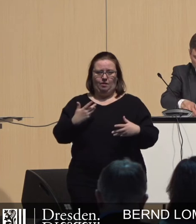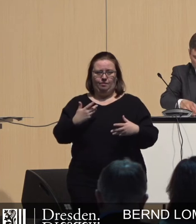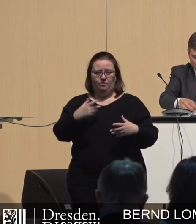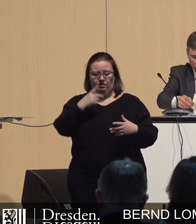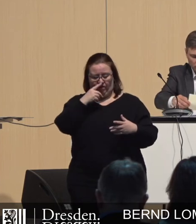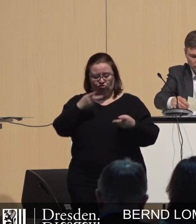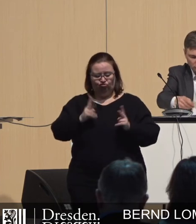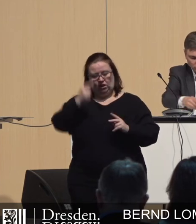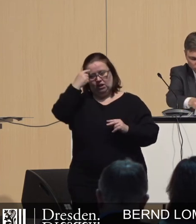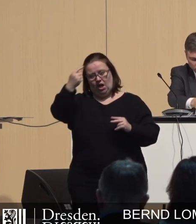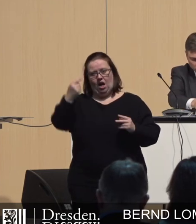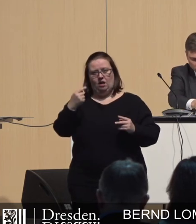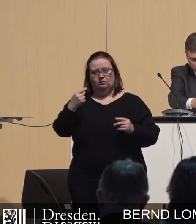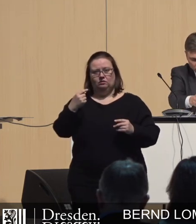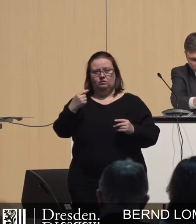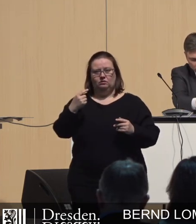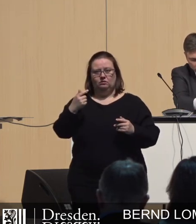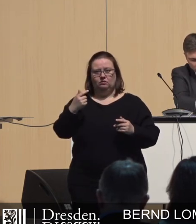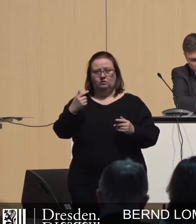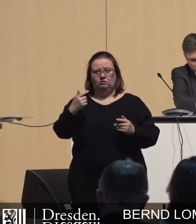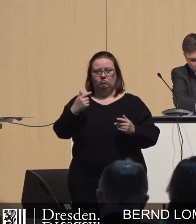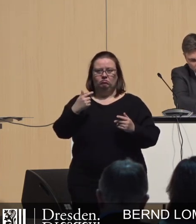der Stadtrat immer mehr